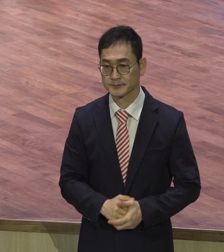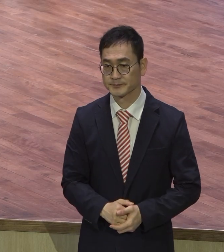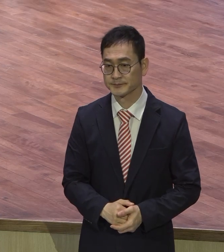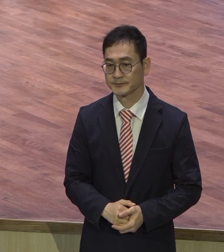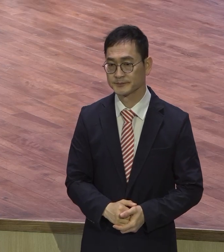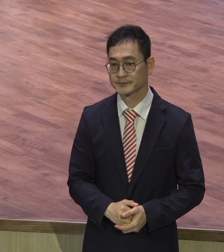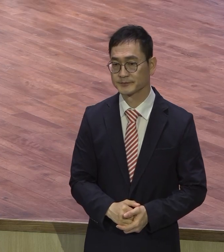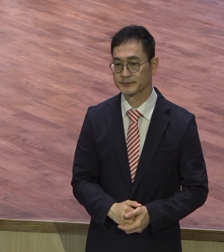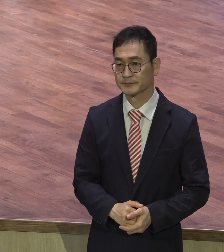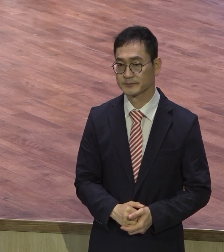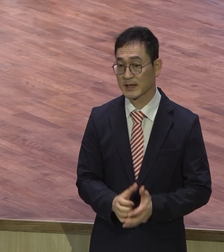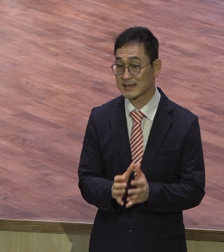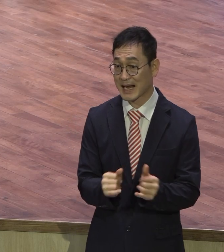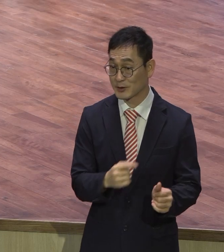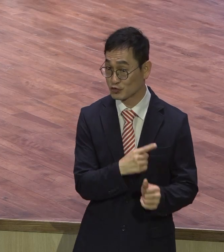사람을 죽이는 것은 일법이에요.